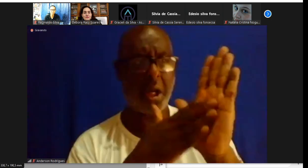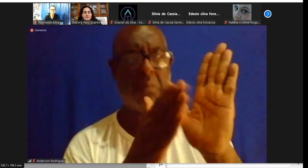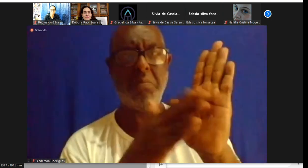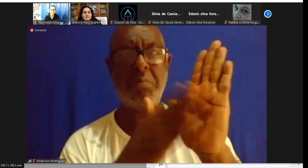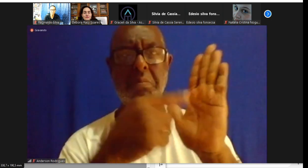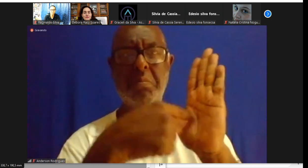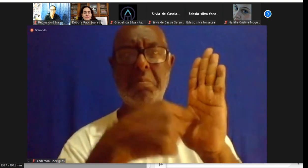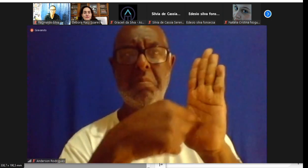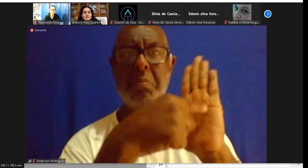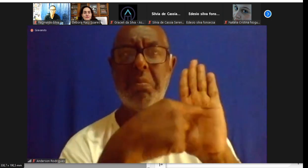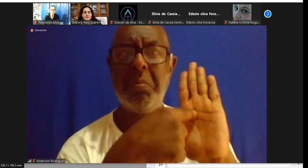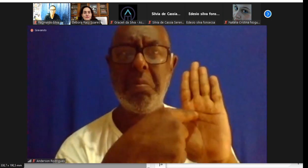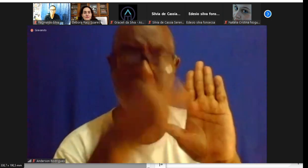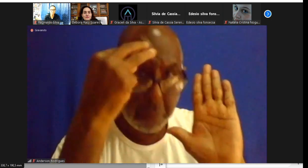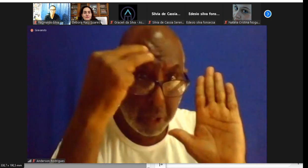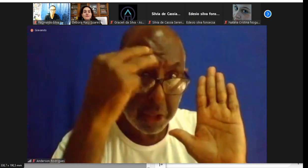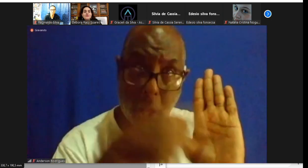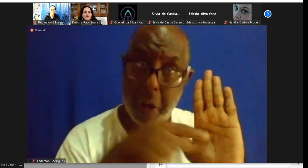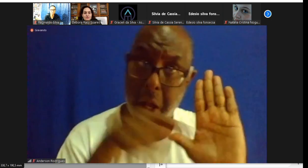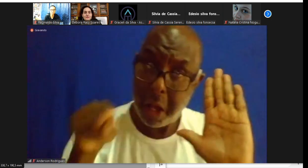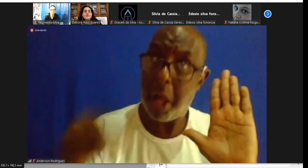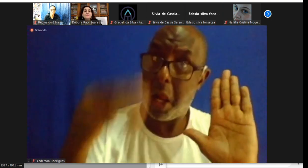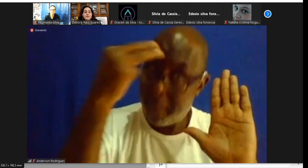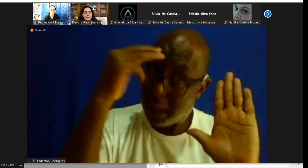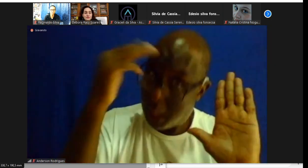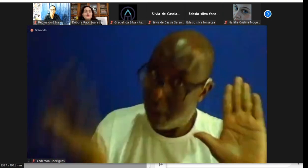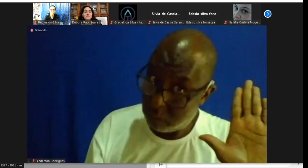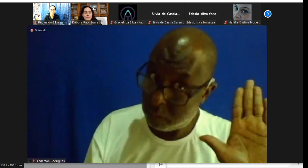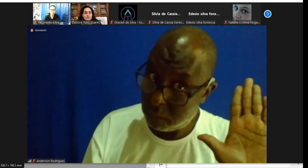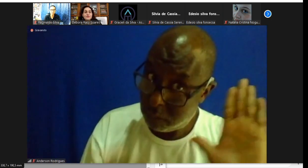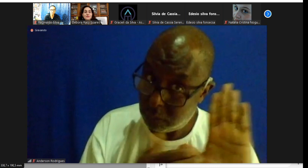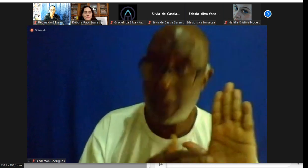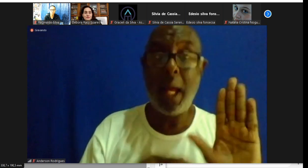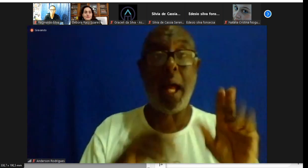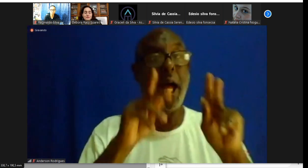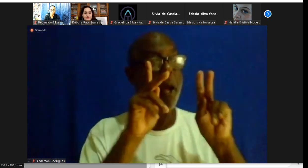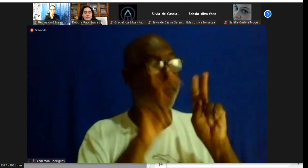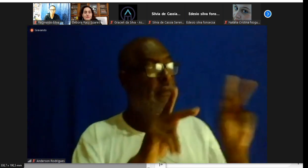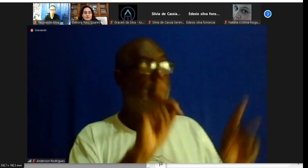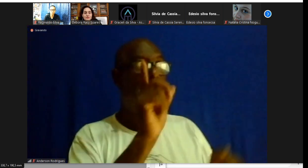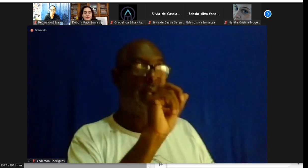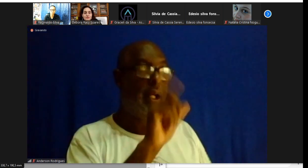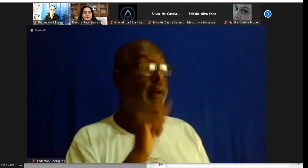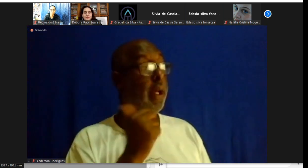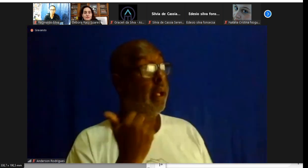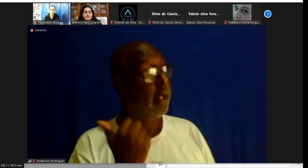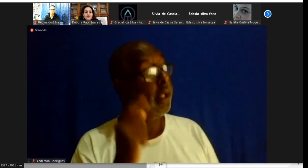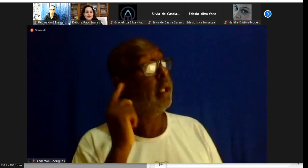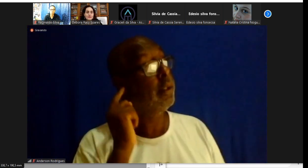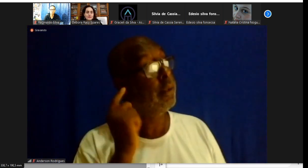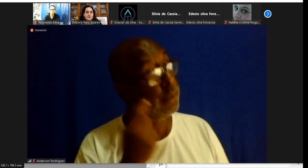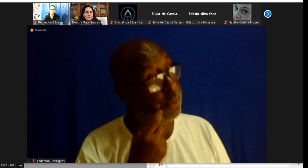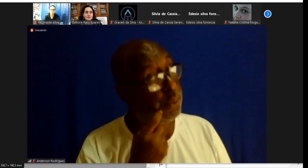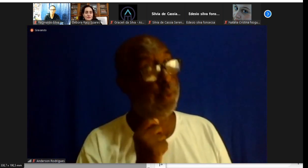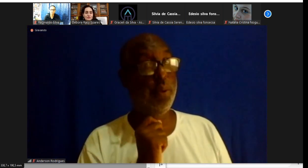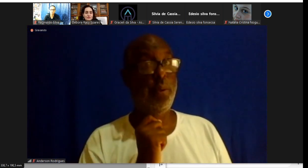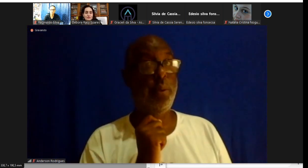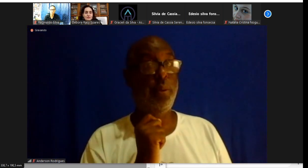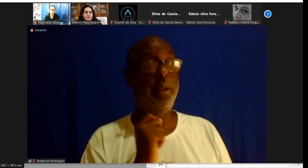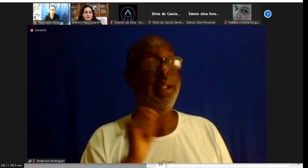uma deficiência mental. Ele descobriu que eu realmente era surdo. Chegou para a escola e comunicou até que eu era